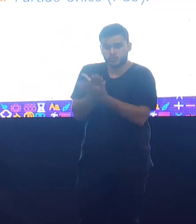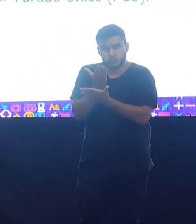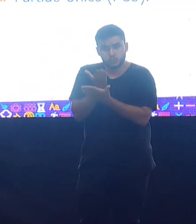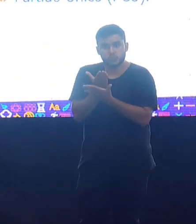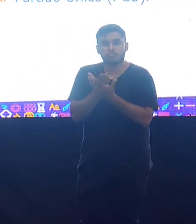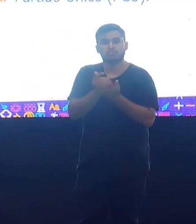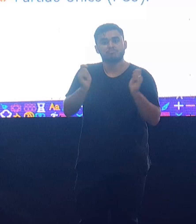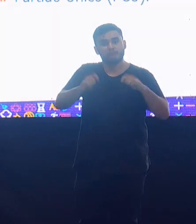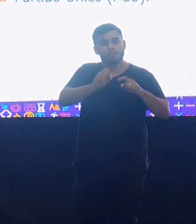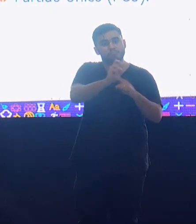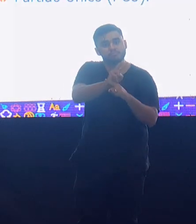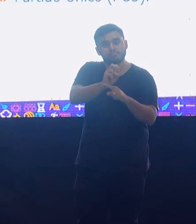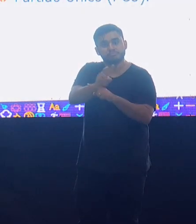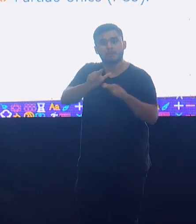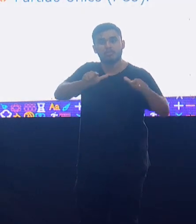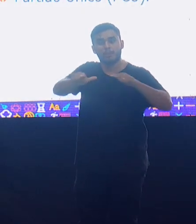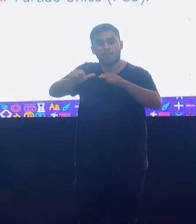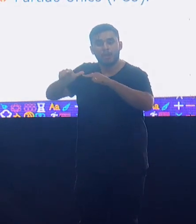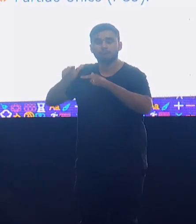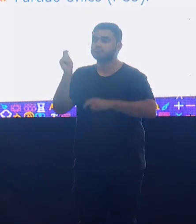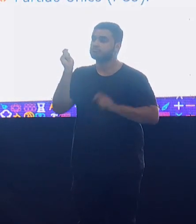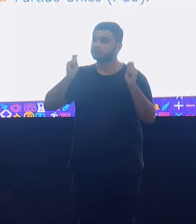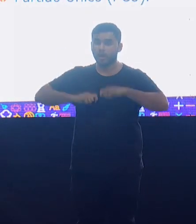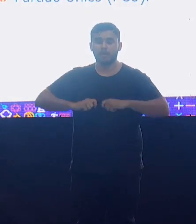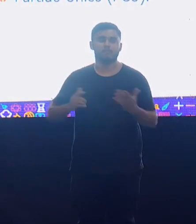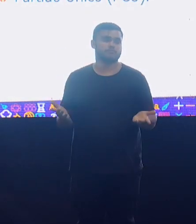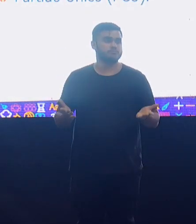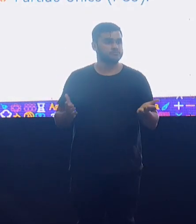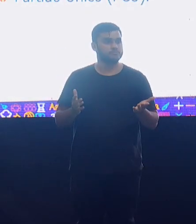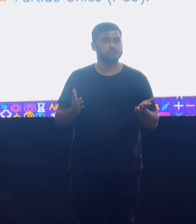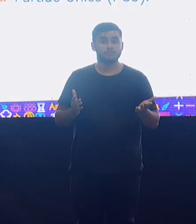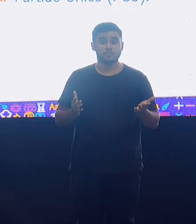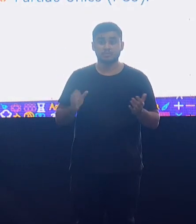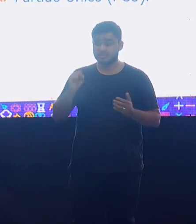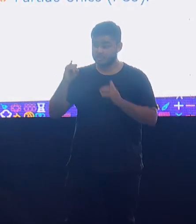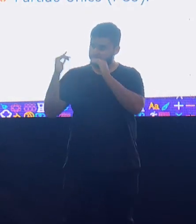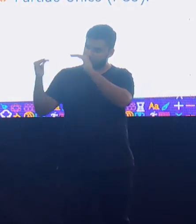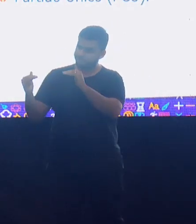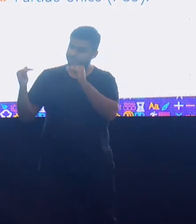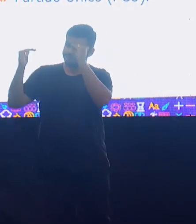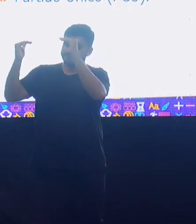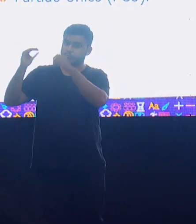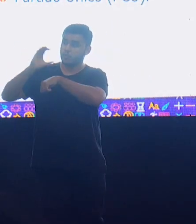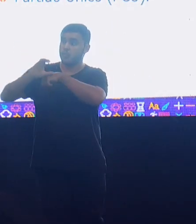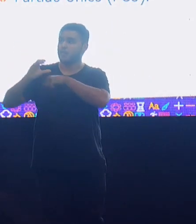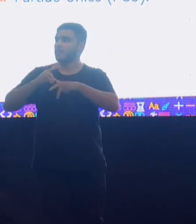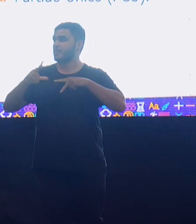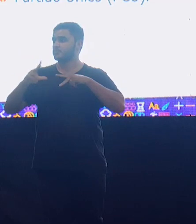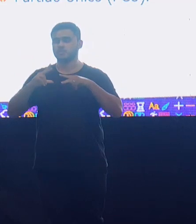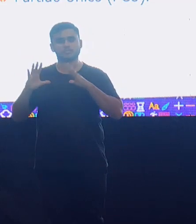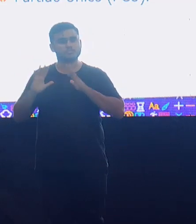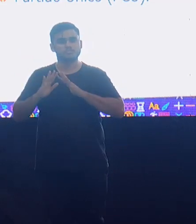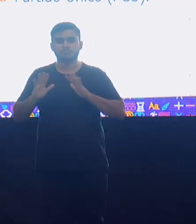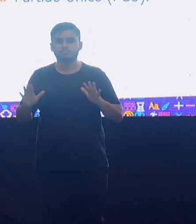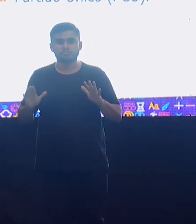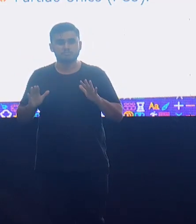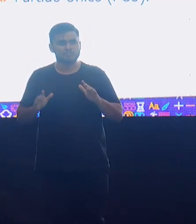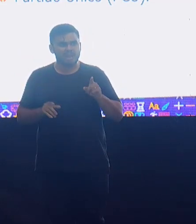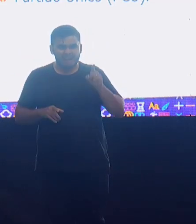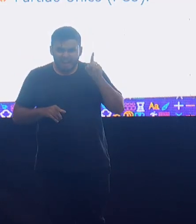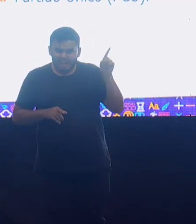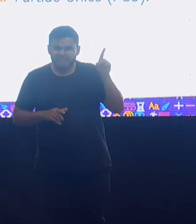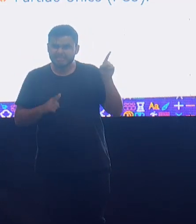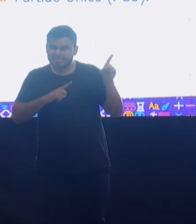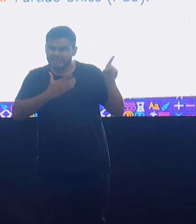Então, por isso que o Estado investe nessa educação, porque é básica. Mas nível superior, só privado. Professor, não existe